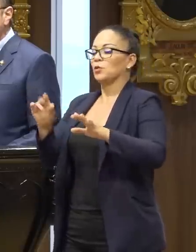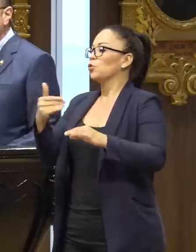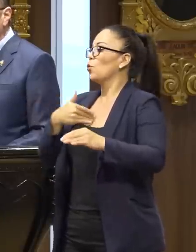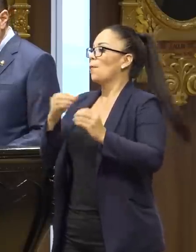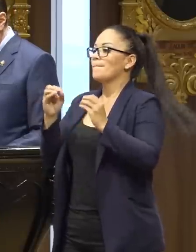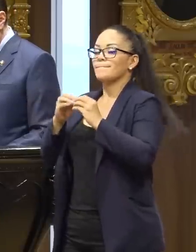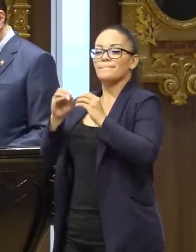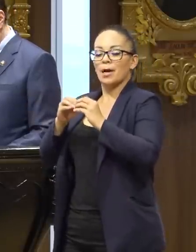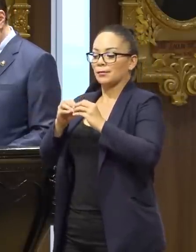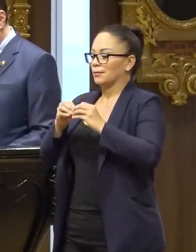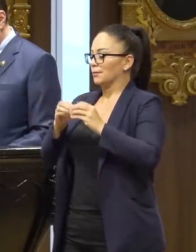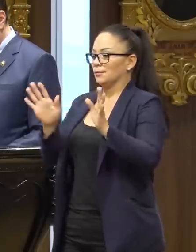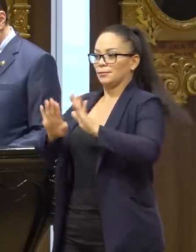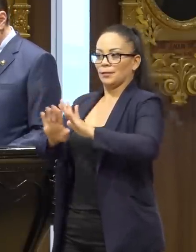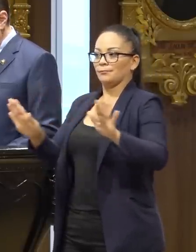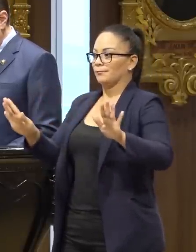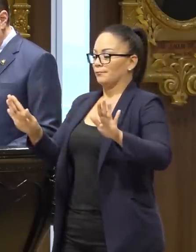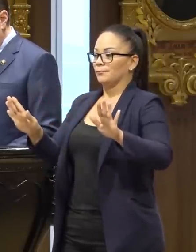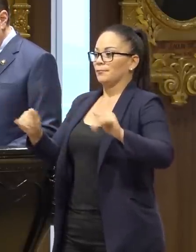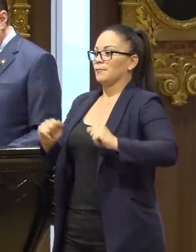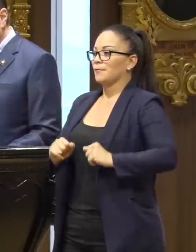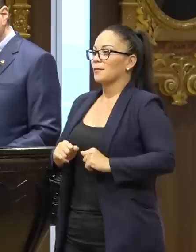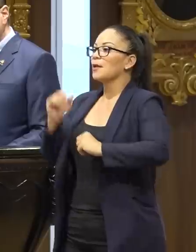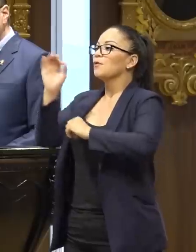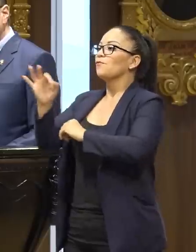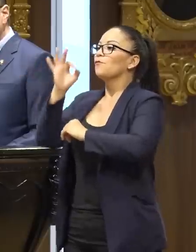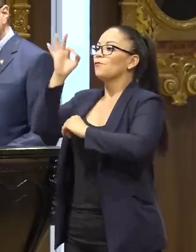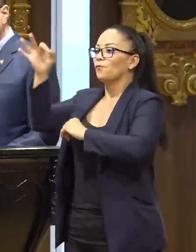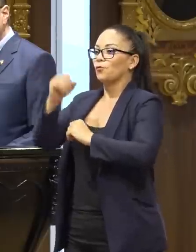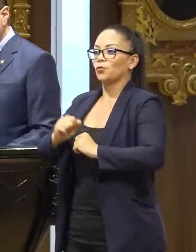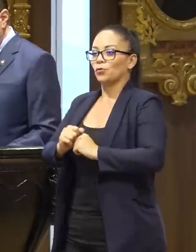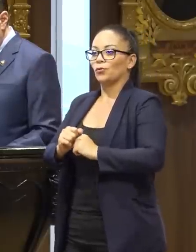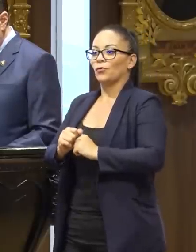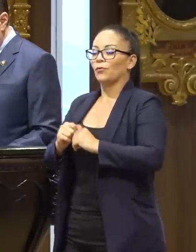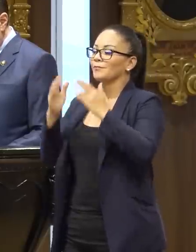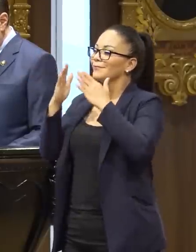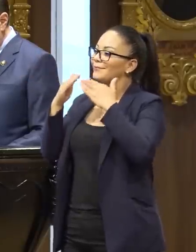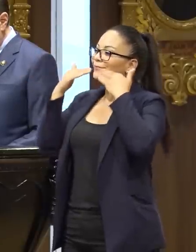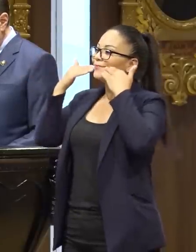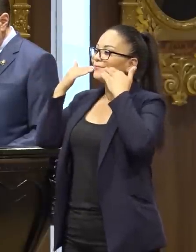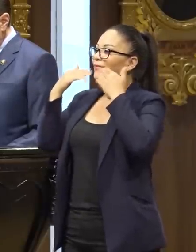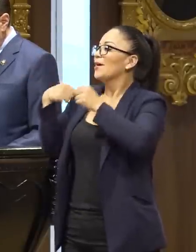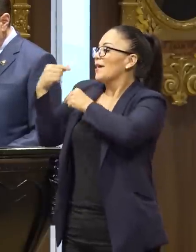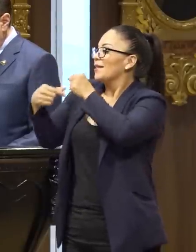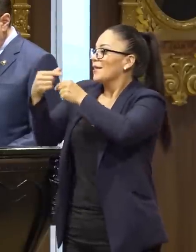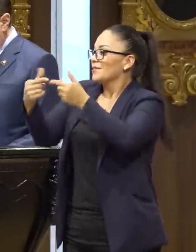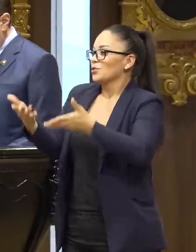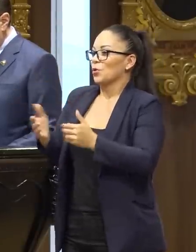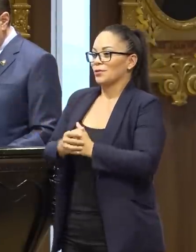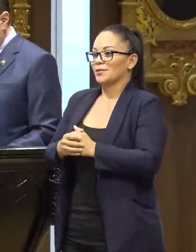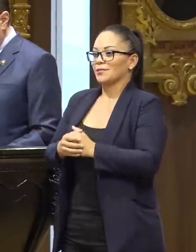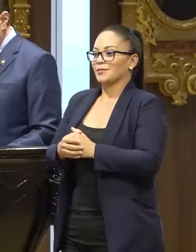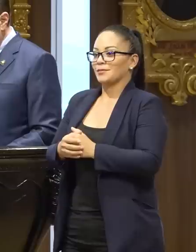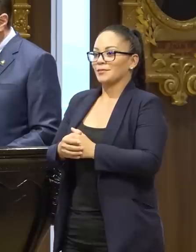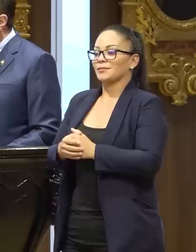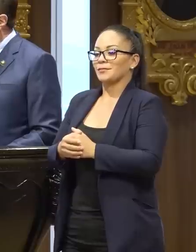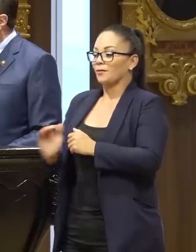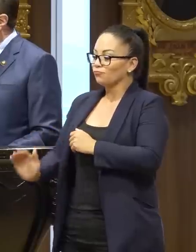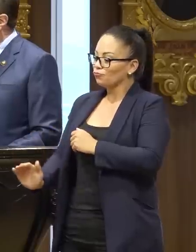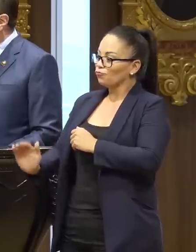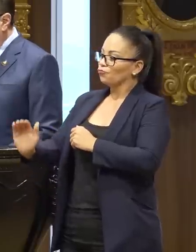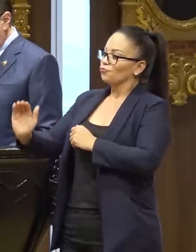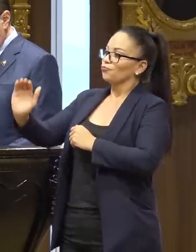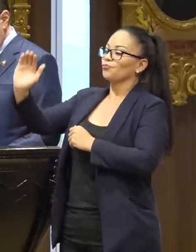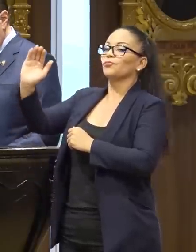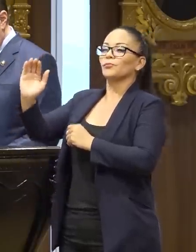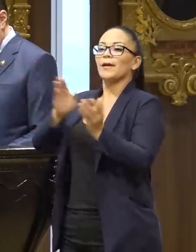más cabida y el futuro le sonría a las generaciones que hoy se preparan para la vida en